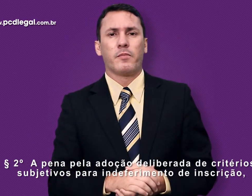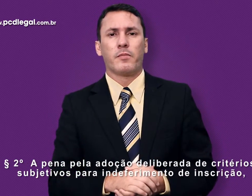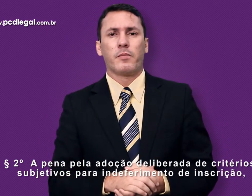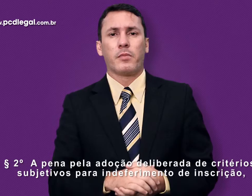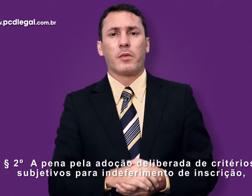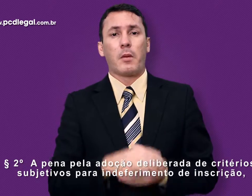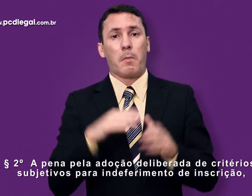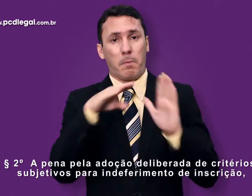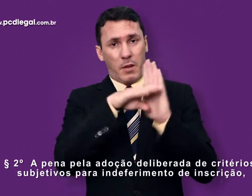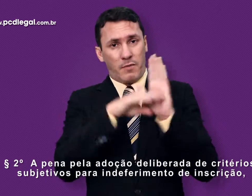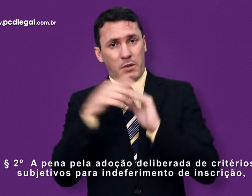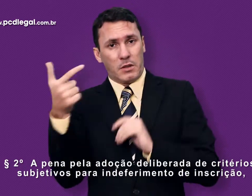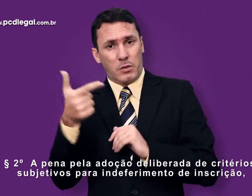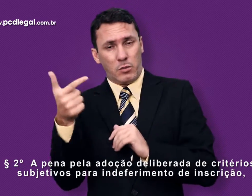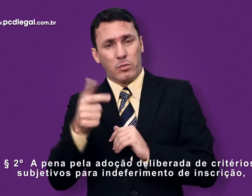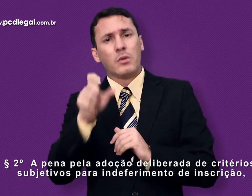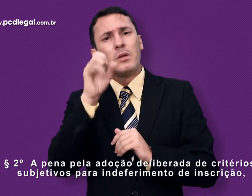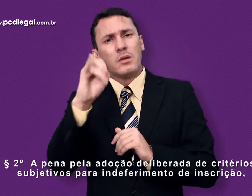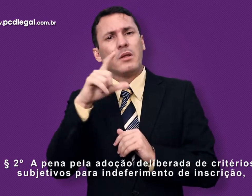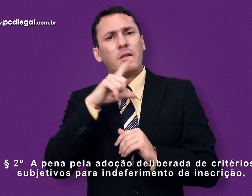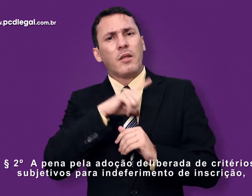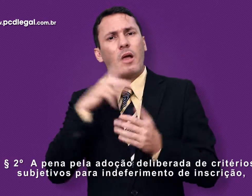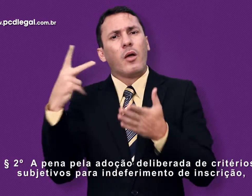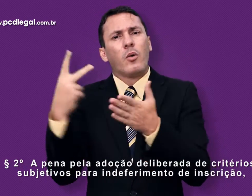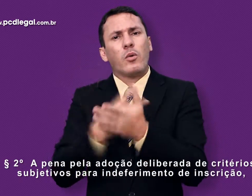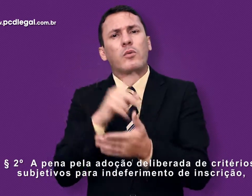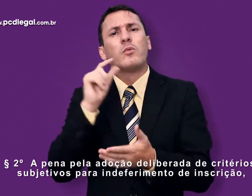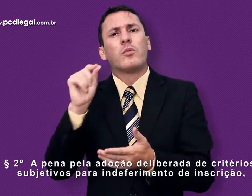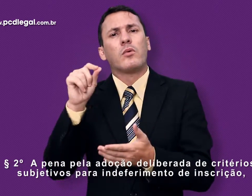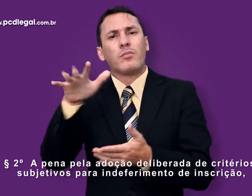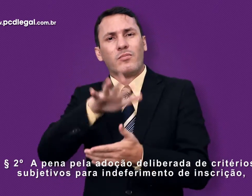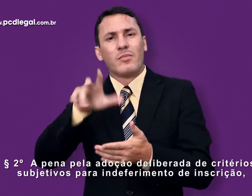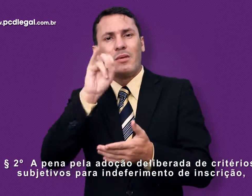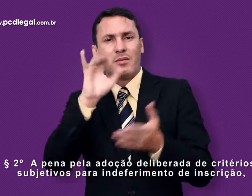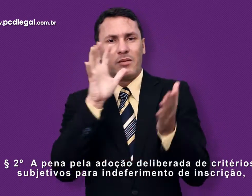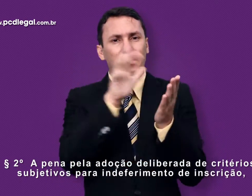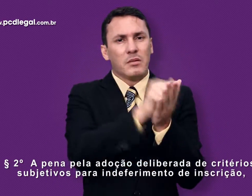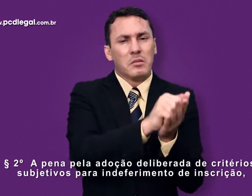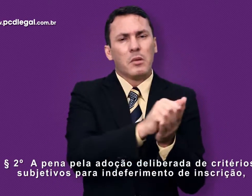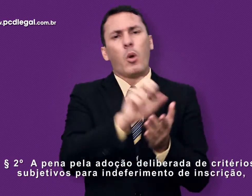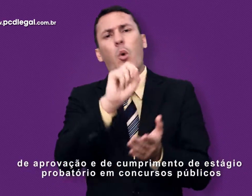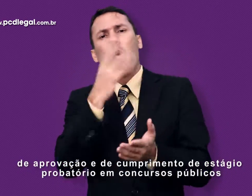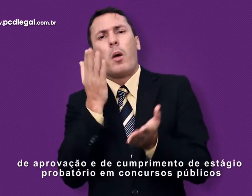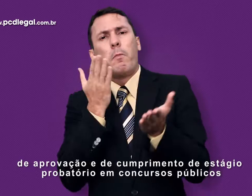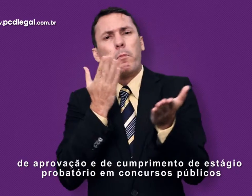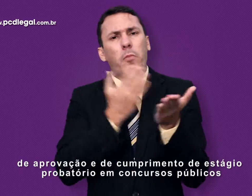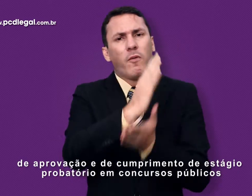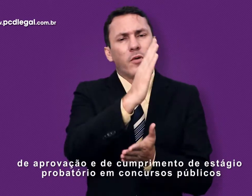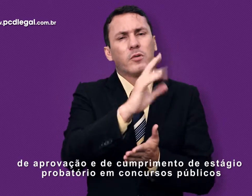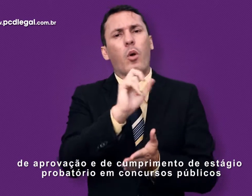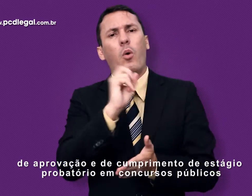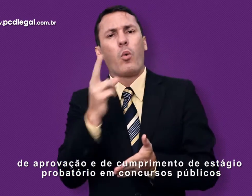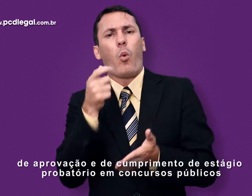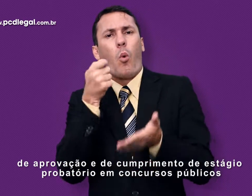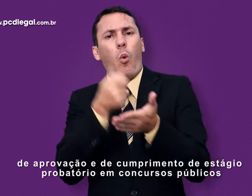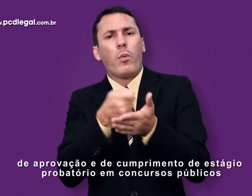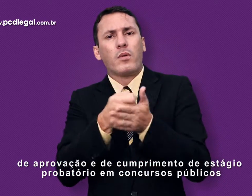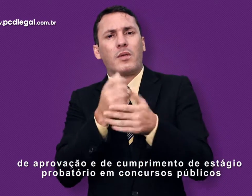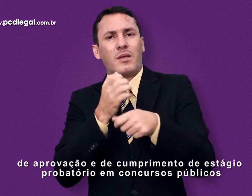pena pela adoção deliberada de critérios subjetivos para indeferimento de inscrição, de aprovação e de cumprimento de